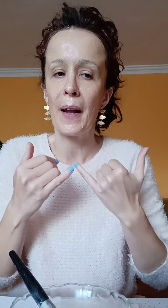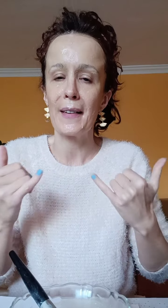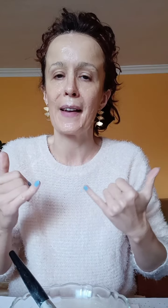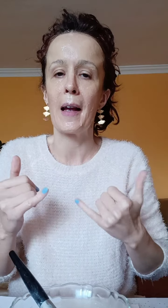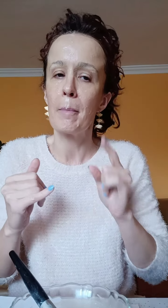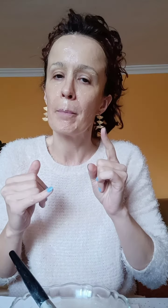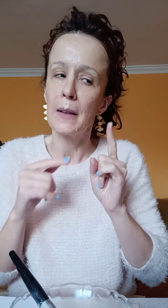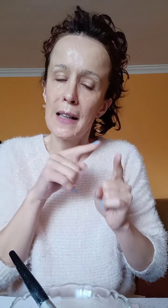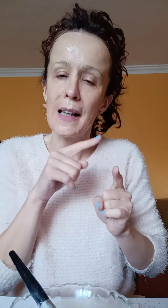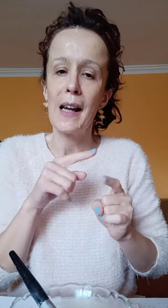przeziębienia.